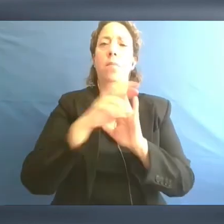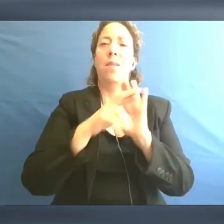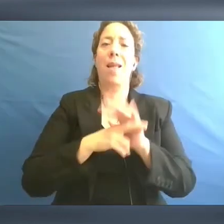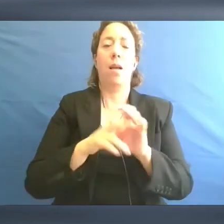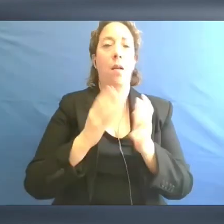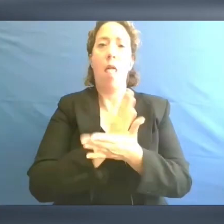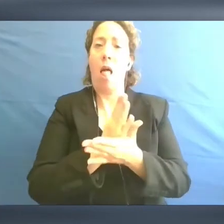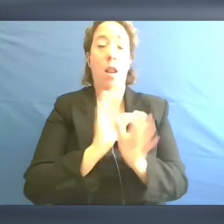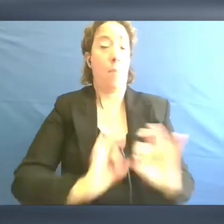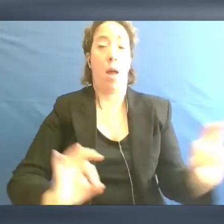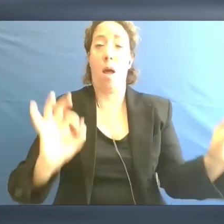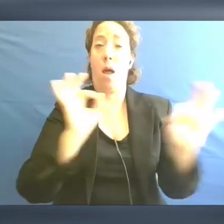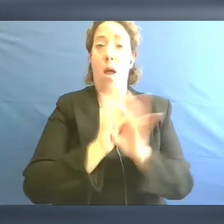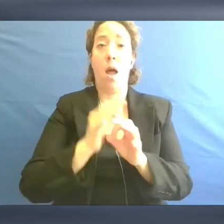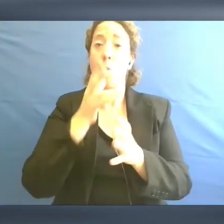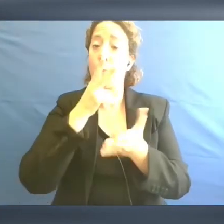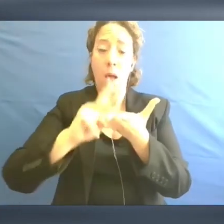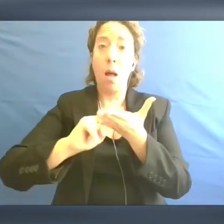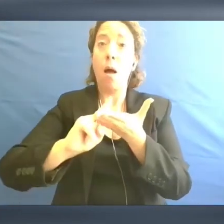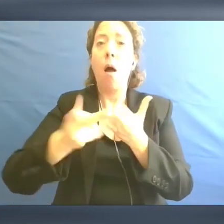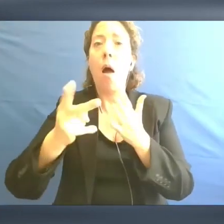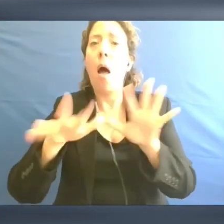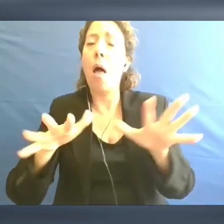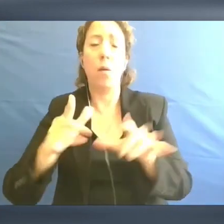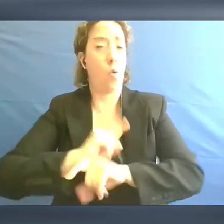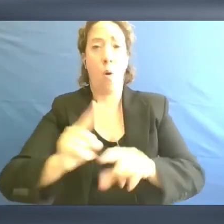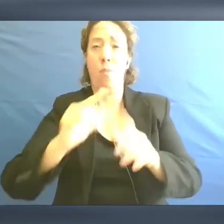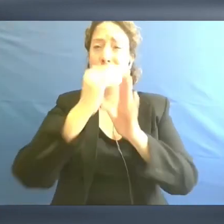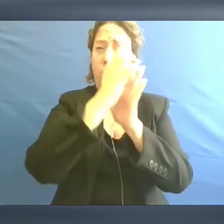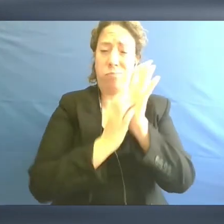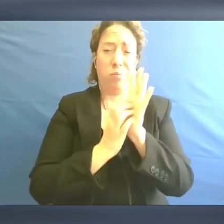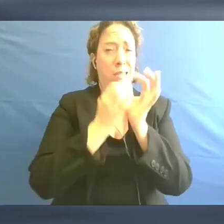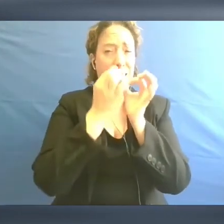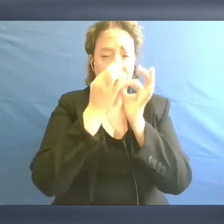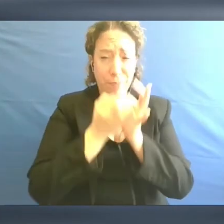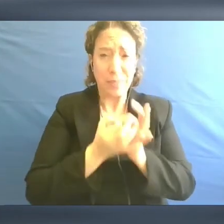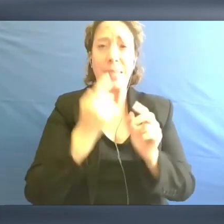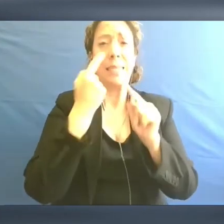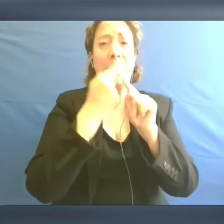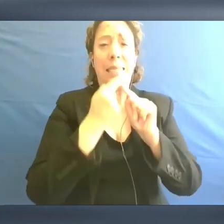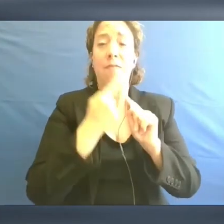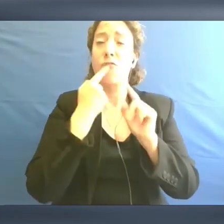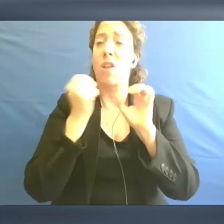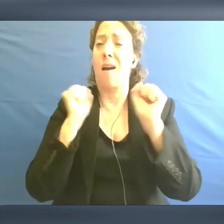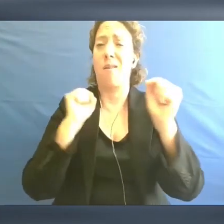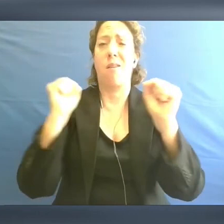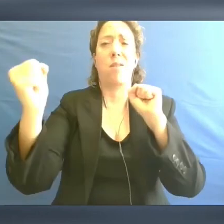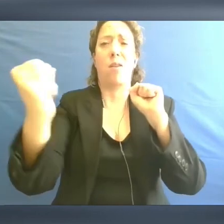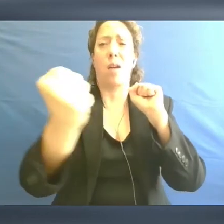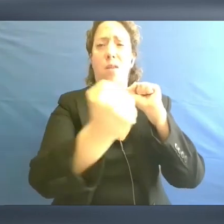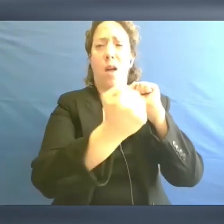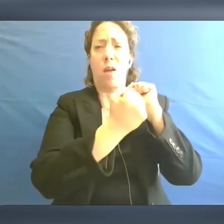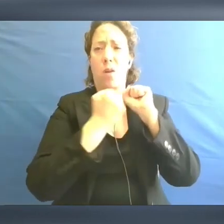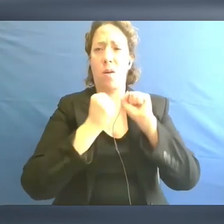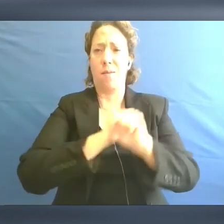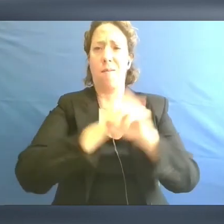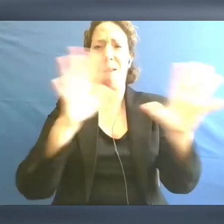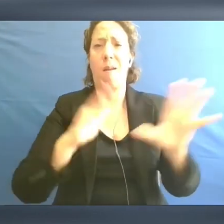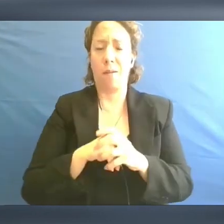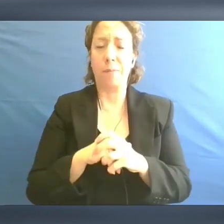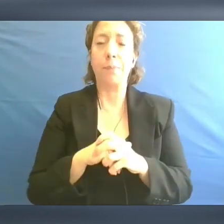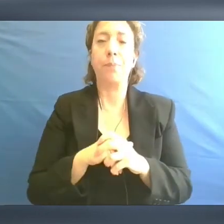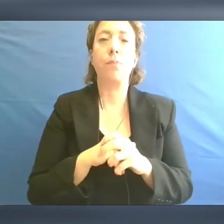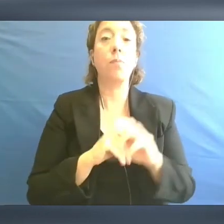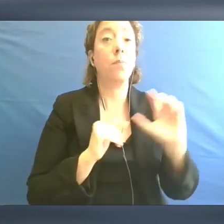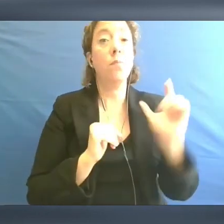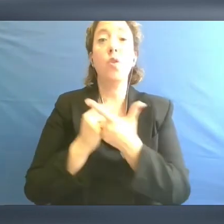Rien n'est laissé à l'interprétation, tout va être écrit en détail et donc on va être d'accord sur le résultat de la règle. Et le deuxième